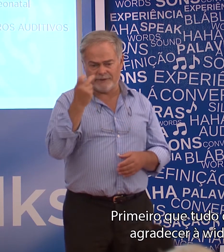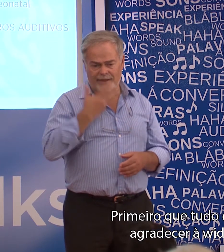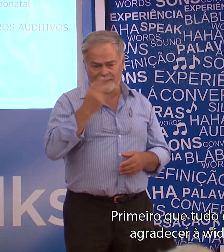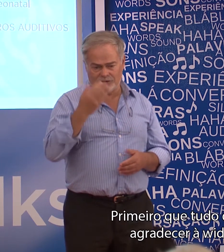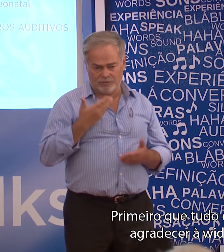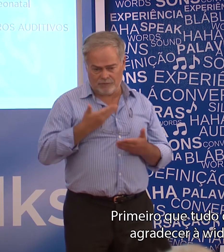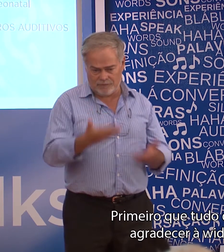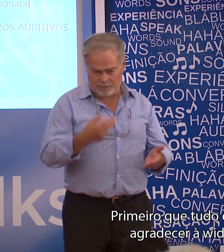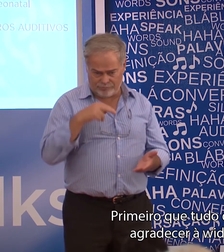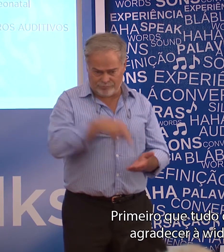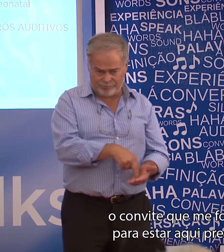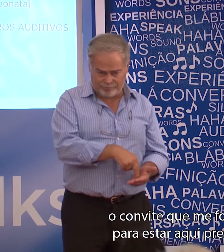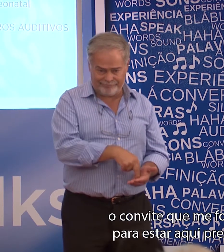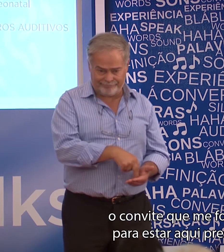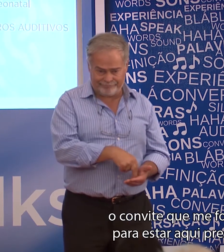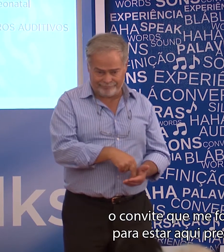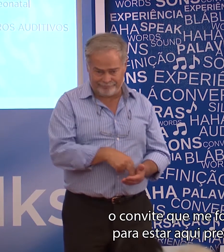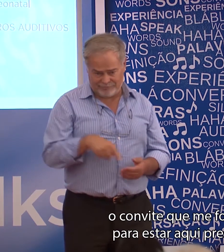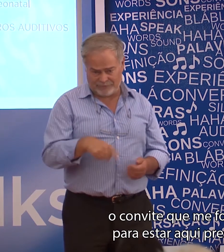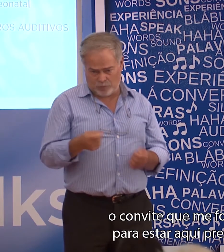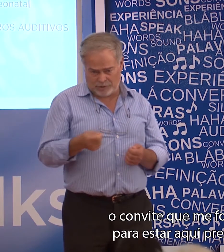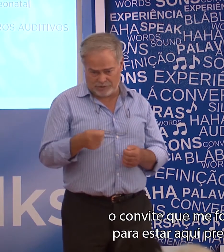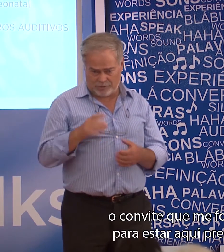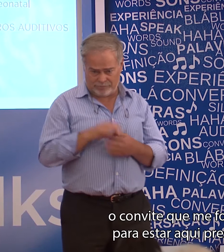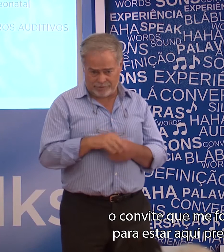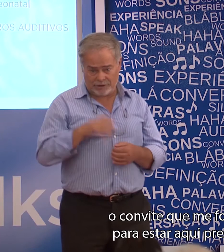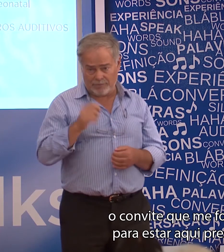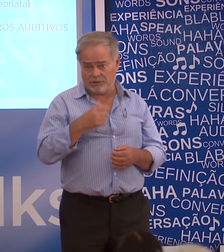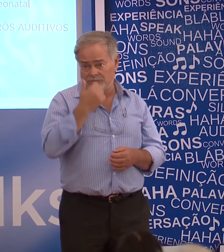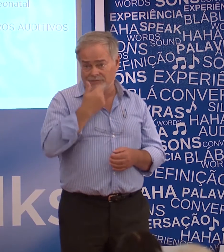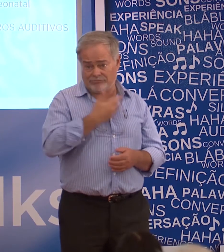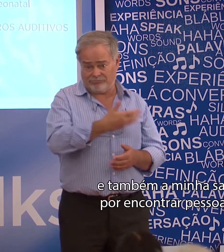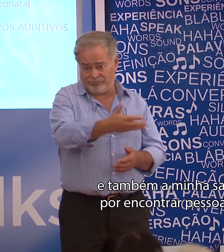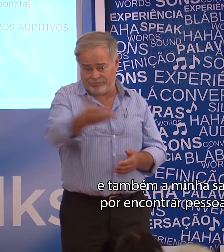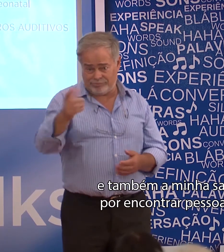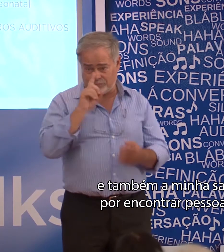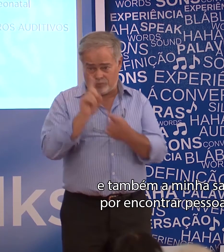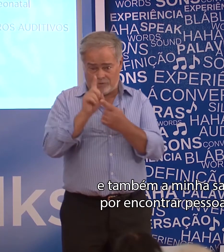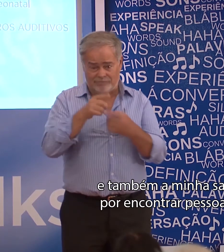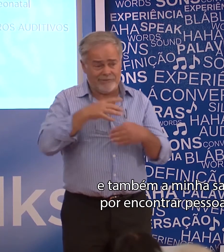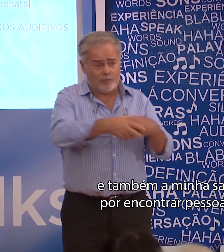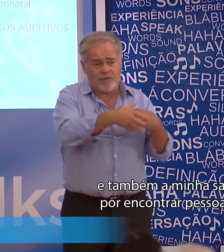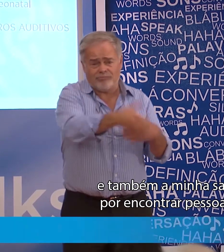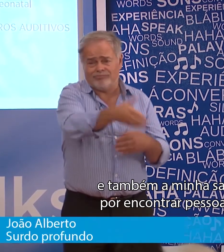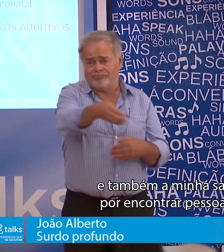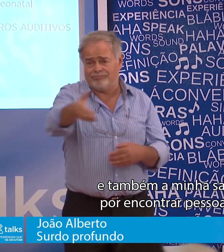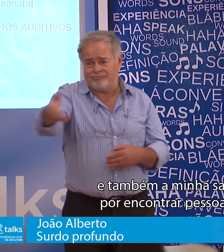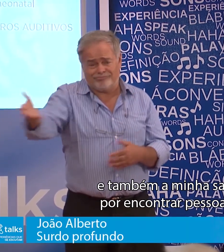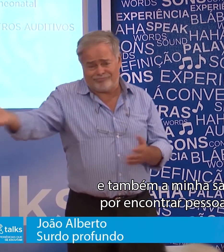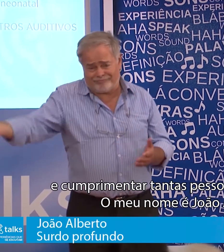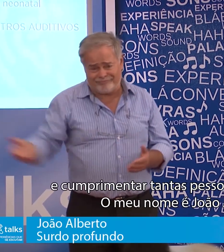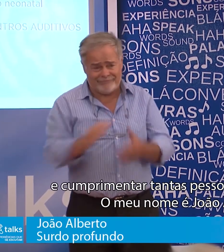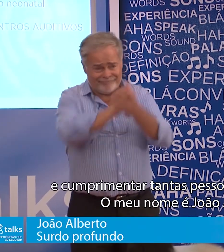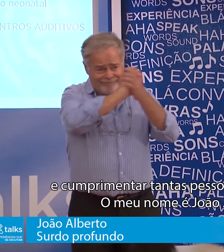primeiro que tudo, quero agradecer à Videx o convite que me foi feito para estar aqui presente e também a minha satisfação por